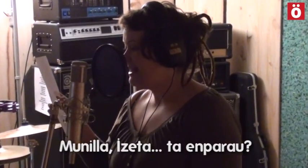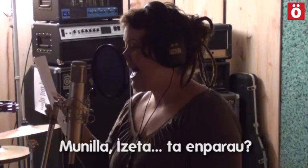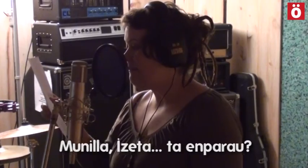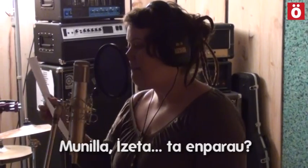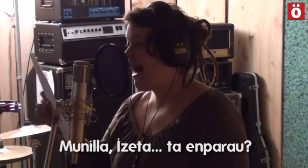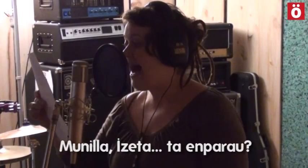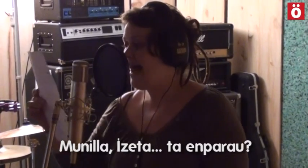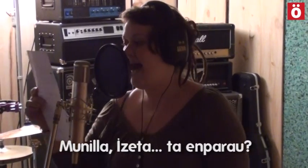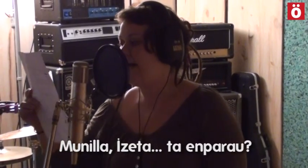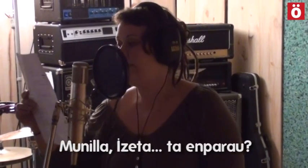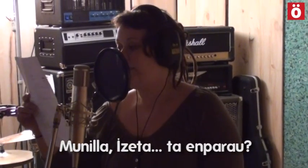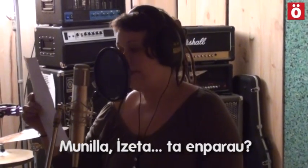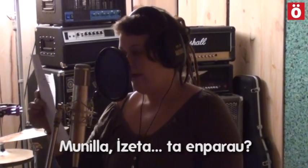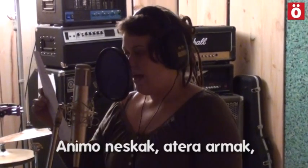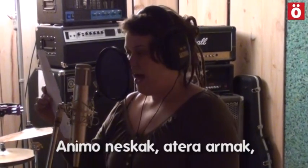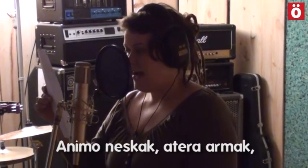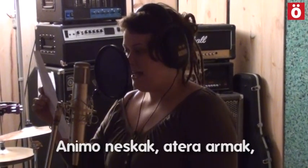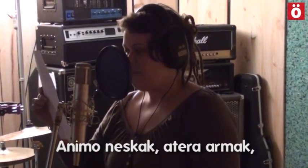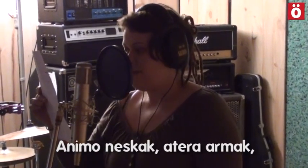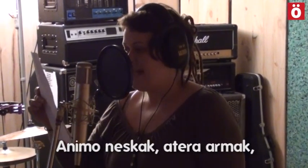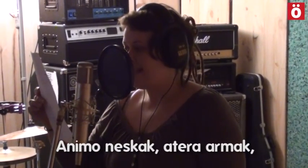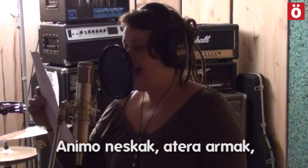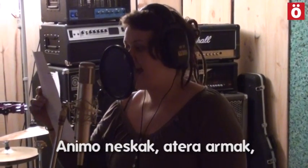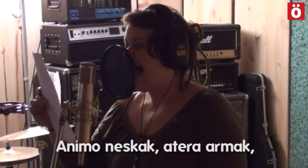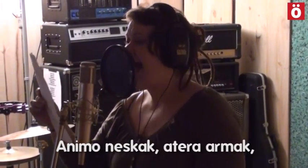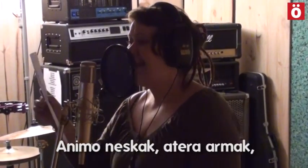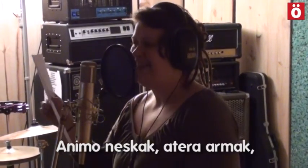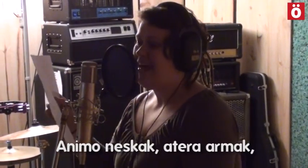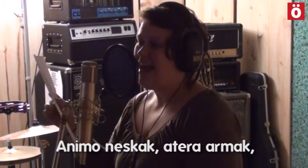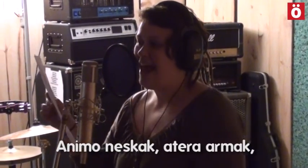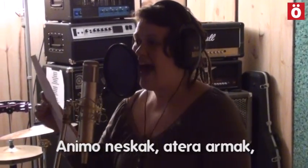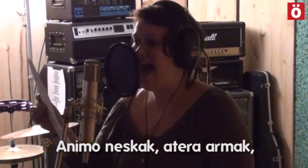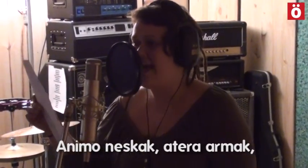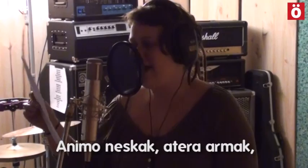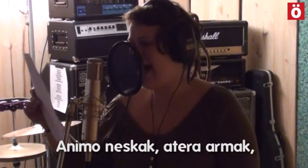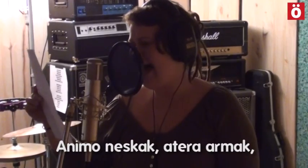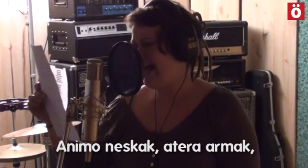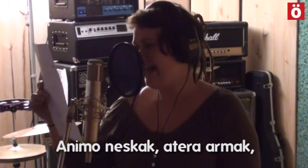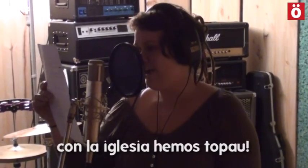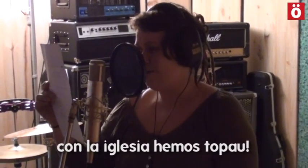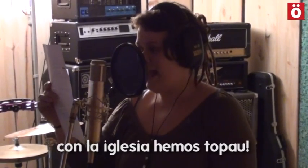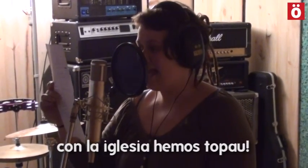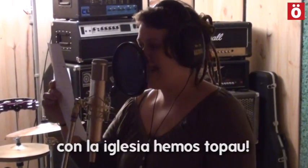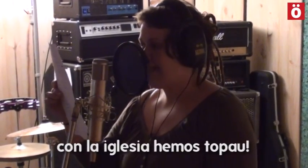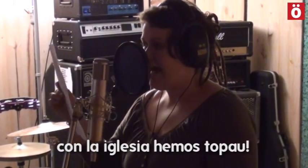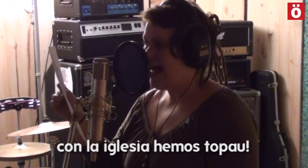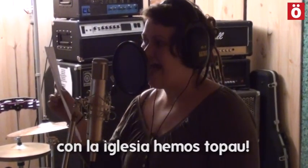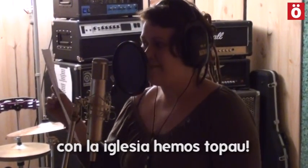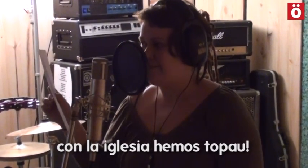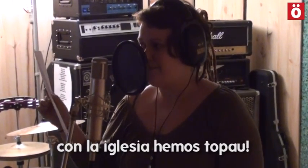tamparau Animo neska kakak, atreerarmak, con la iglesia egun